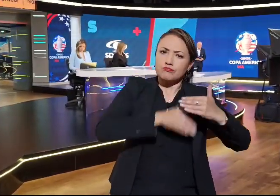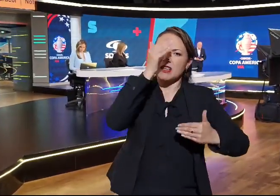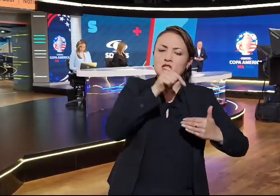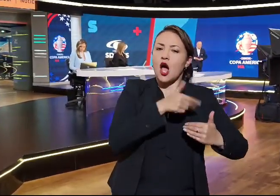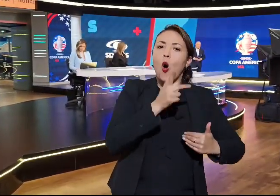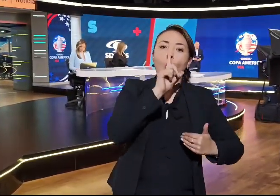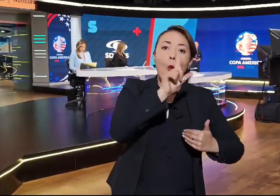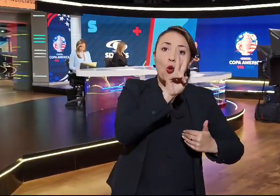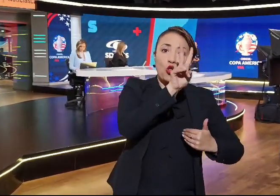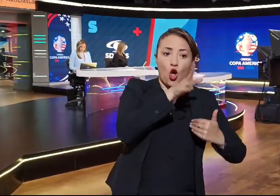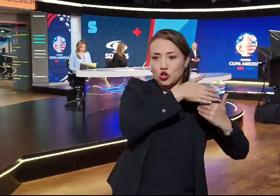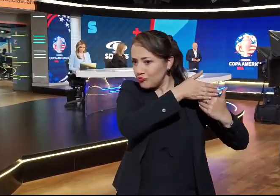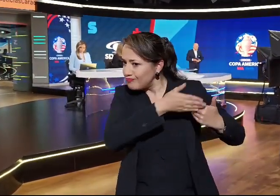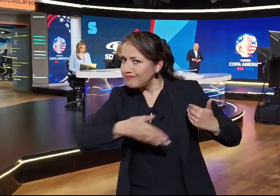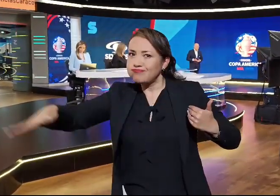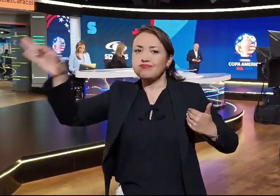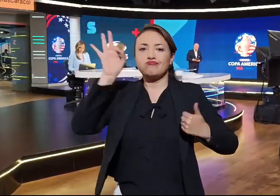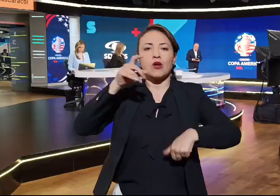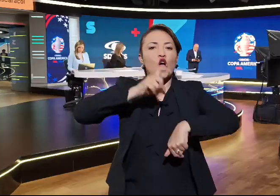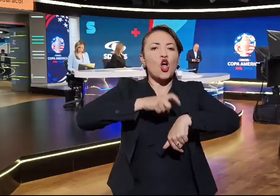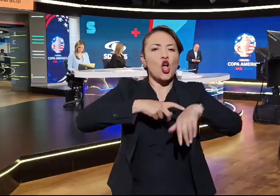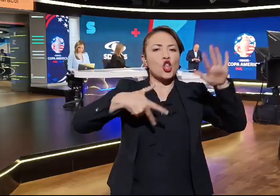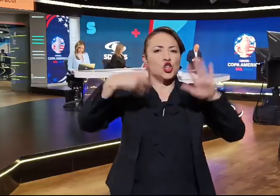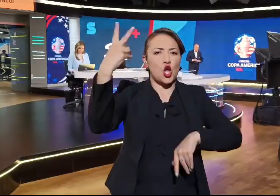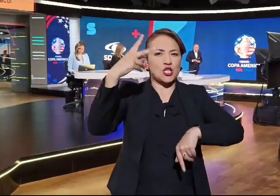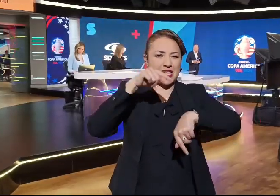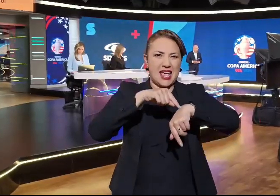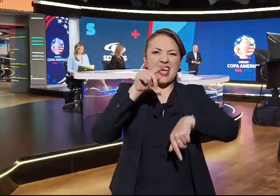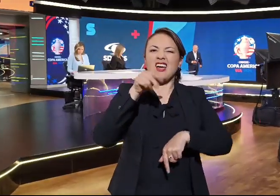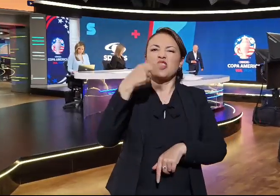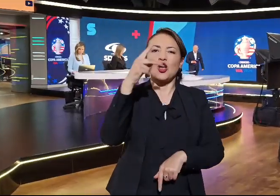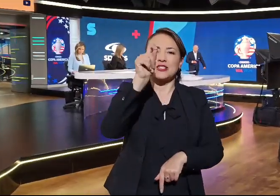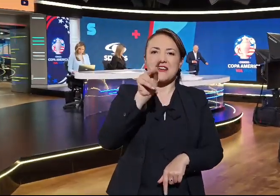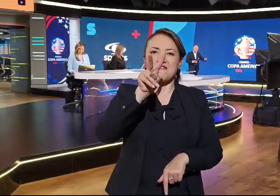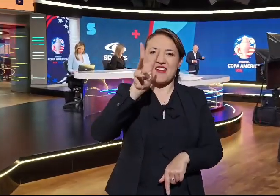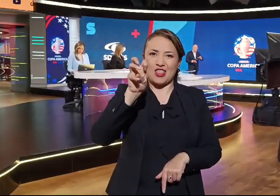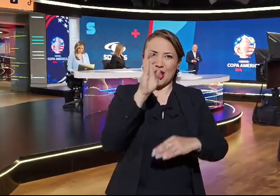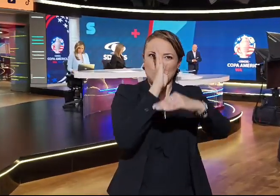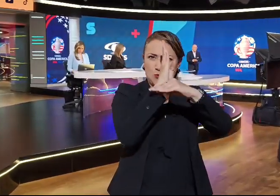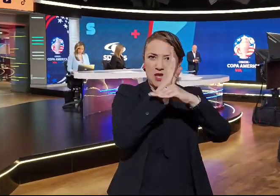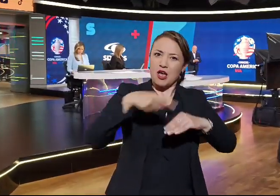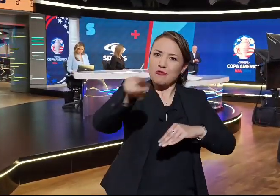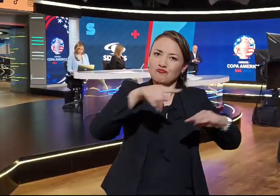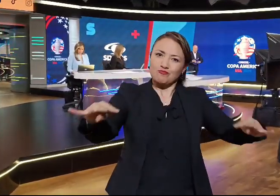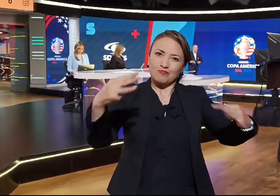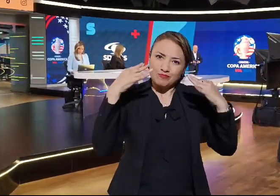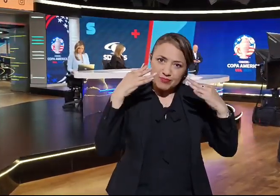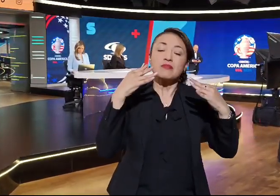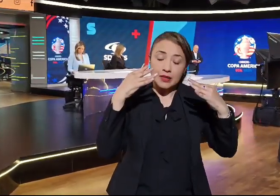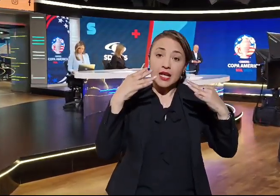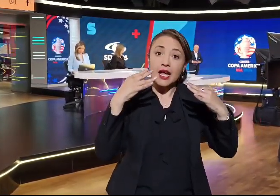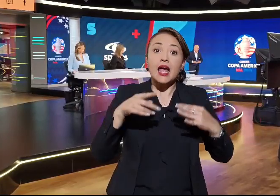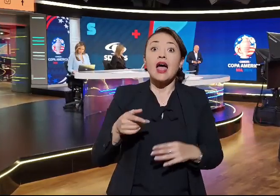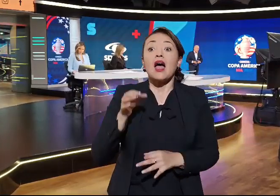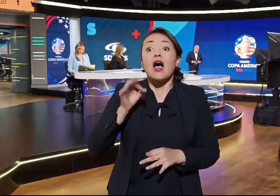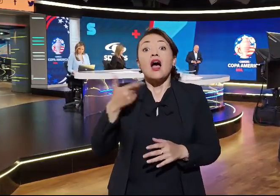Empate uno por uno, todo lo que finalizó primera en su grupo, subo a 26 partidos y victa, 23 de ellos con el propio Renzo. El